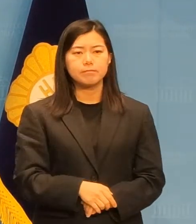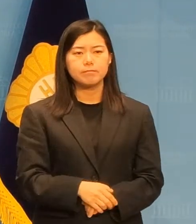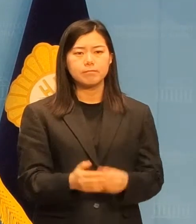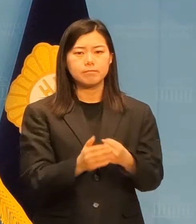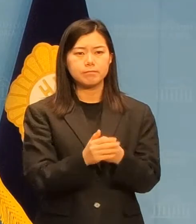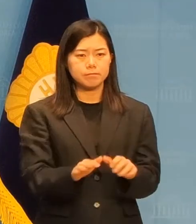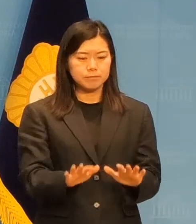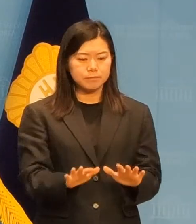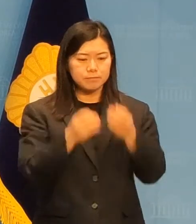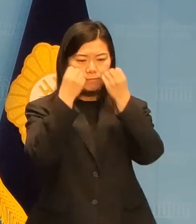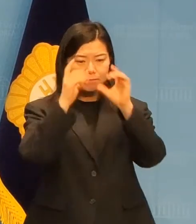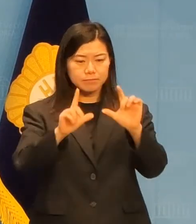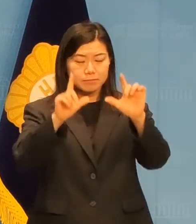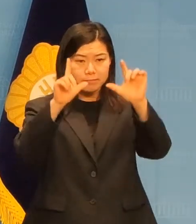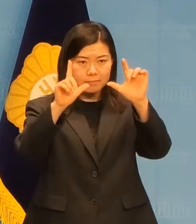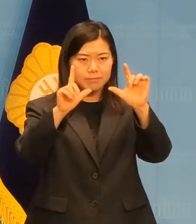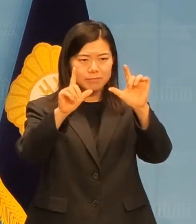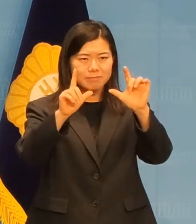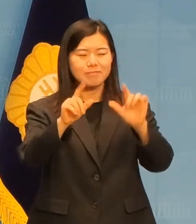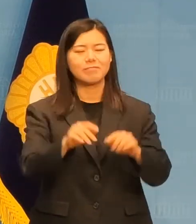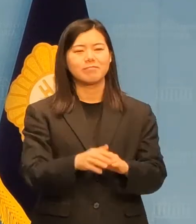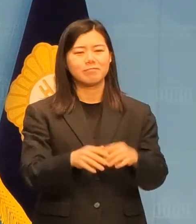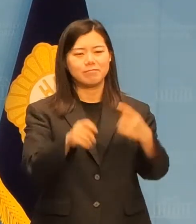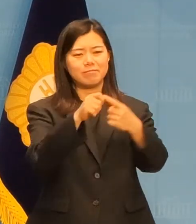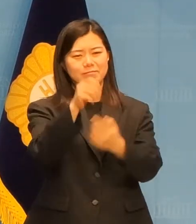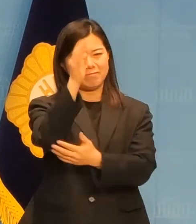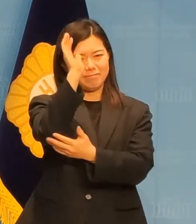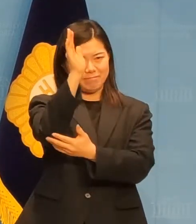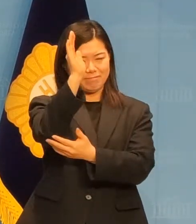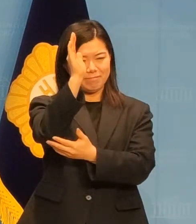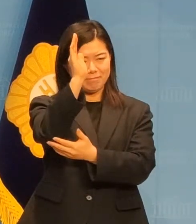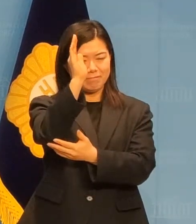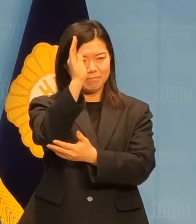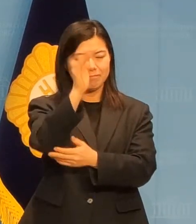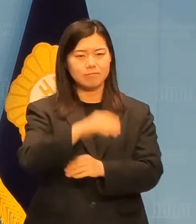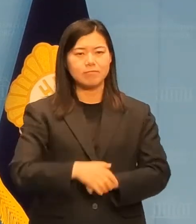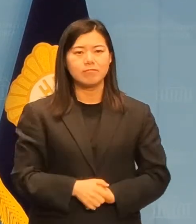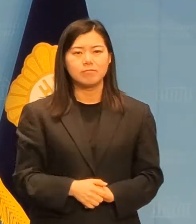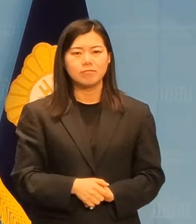오늘 새해 첫 벽두부터 제가